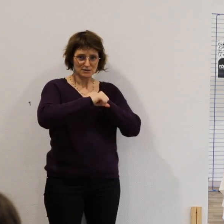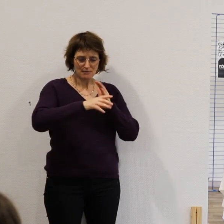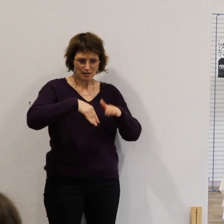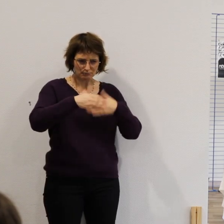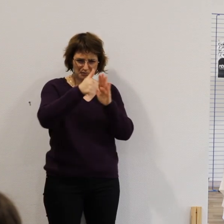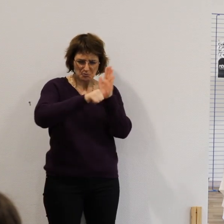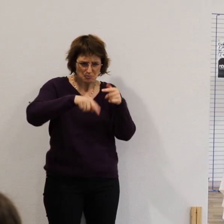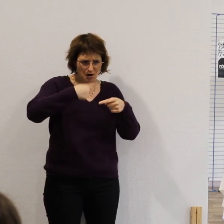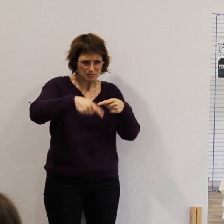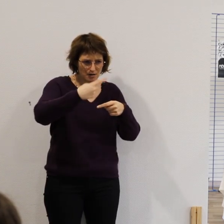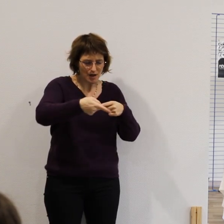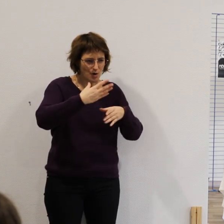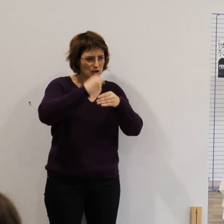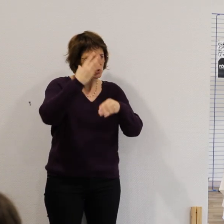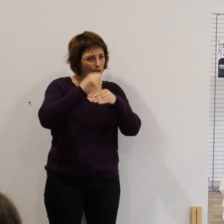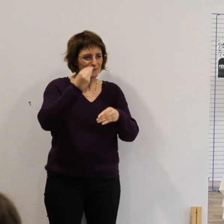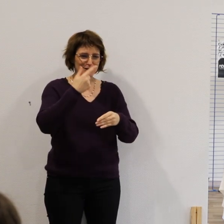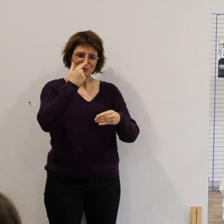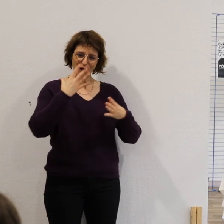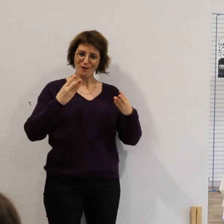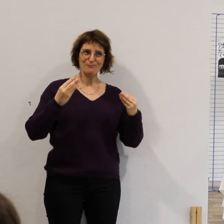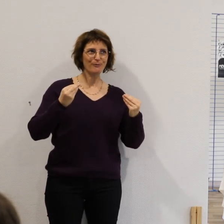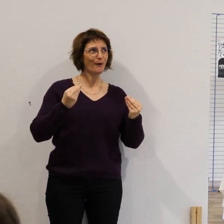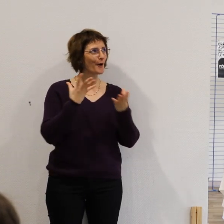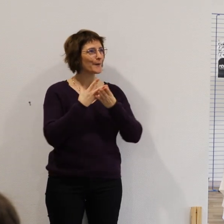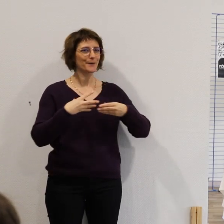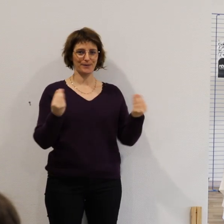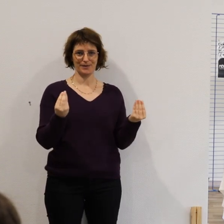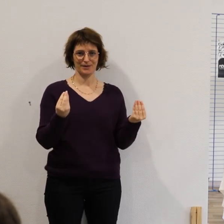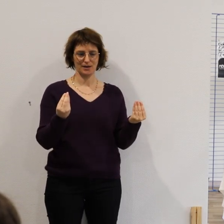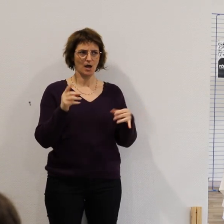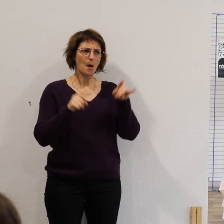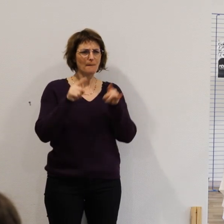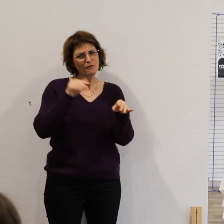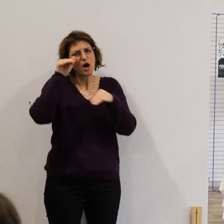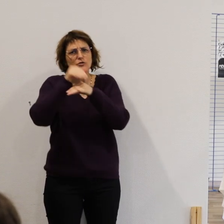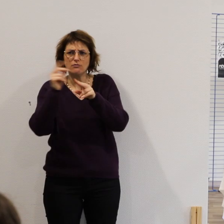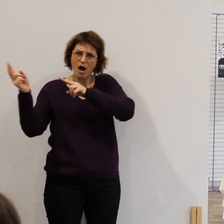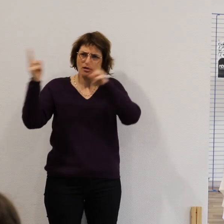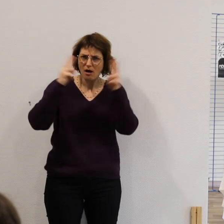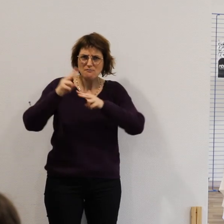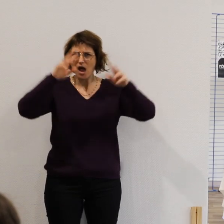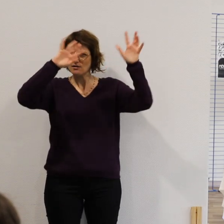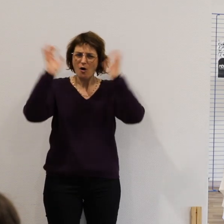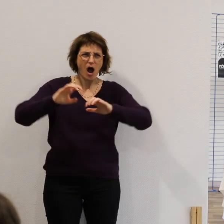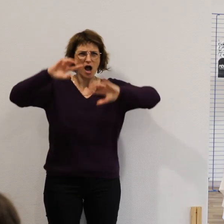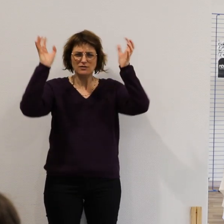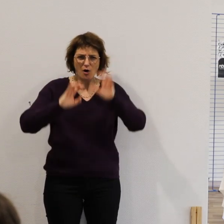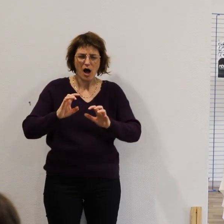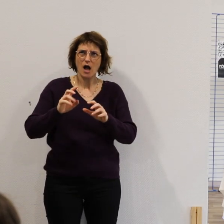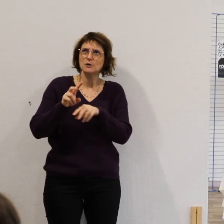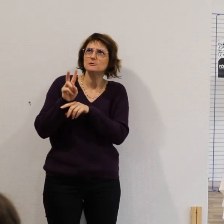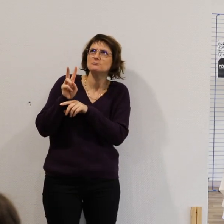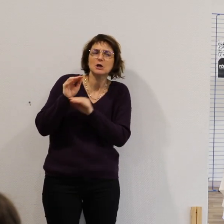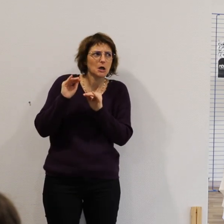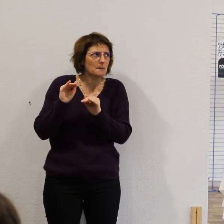durant, j'aurais appris à vivre sans crainte ni tourment. Il y eut bien des soirs de tempête et d'orage, où le tonnerre et les éclairs firent